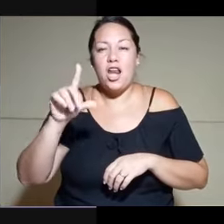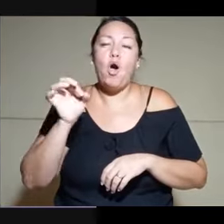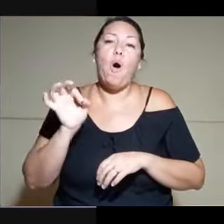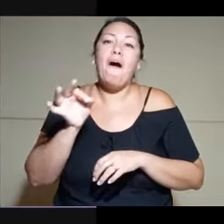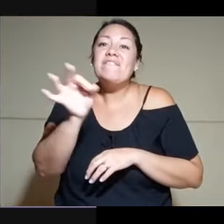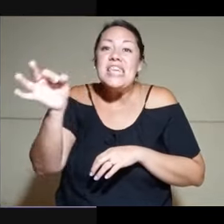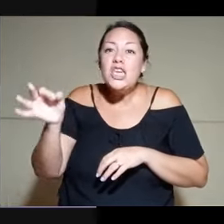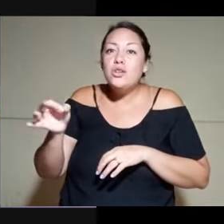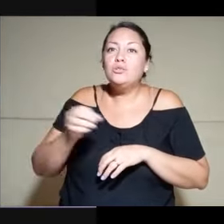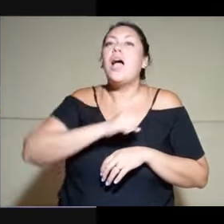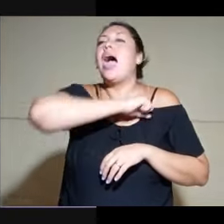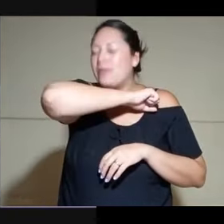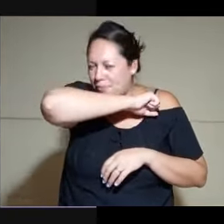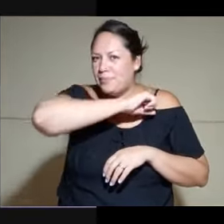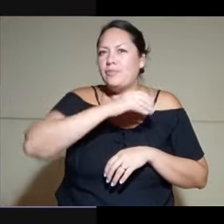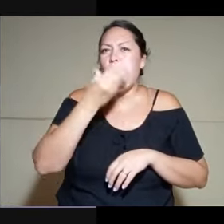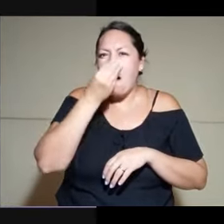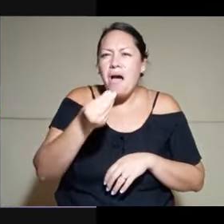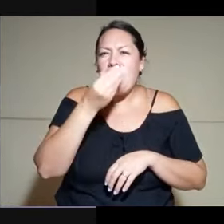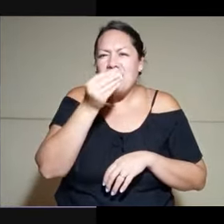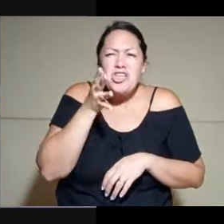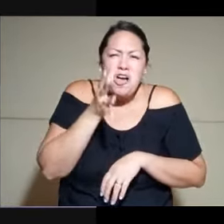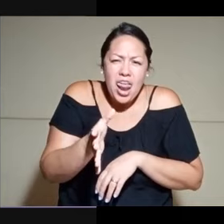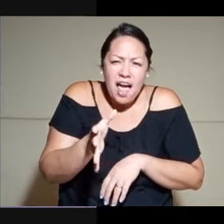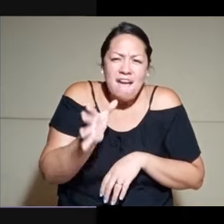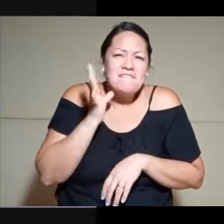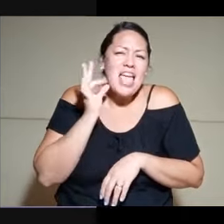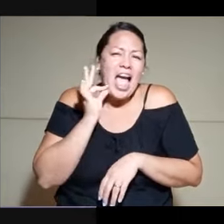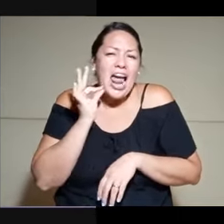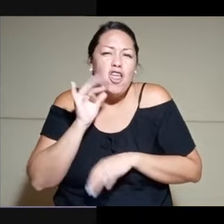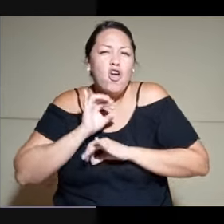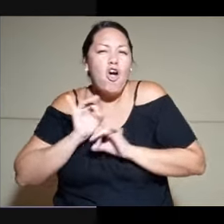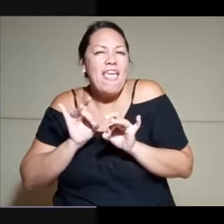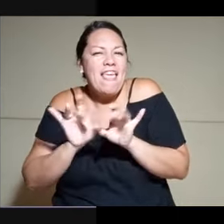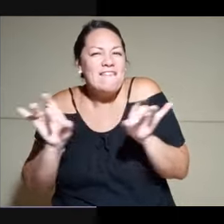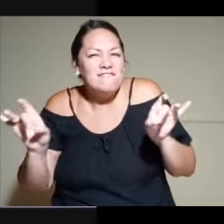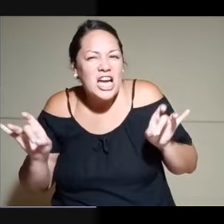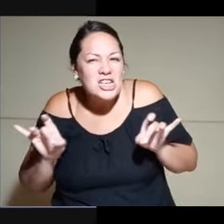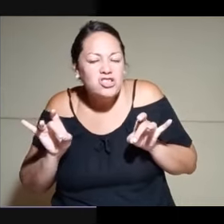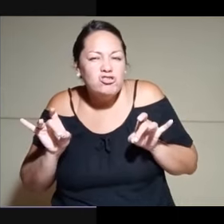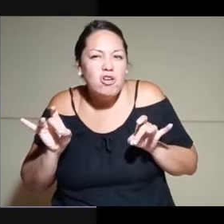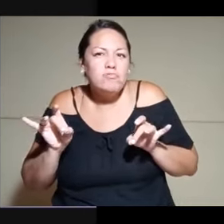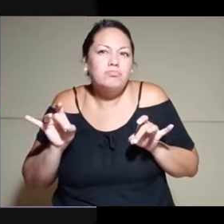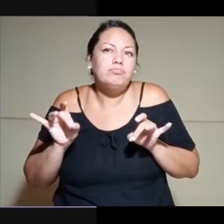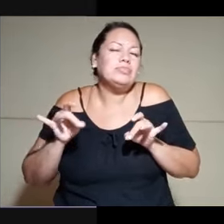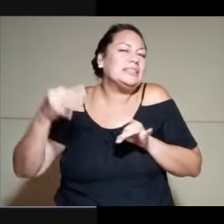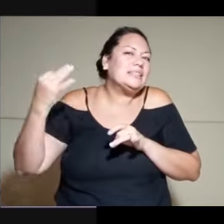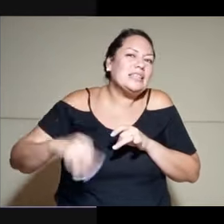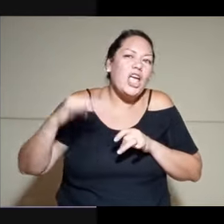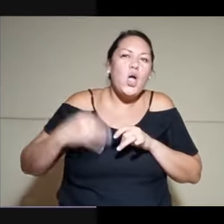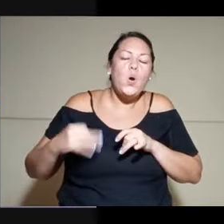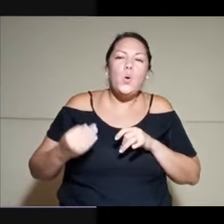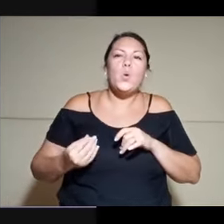zona del recorrido del nervio facial, entonces quizás o alguna virosis, por ejemplo después de un resfrío grande, o